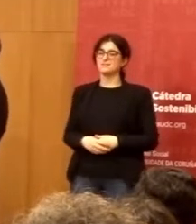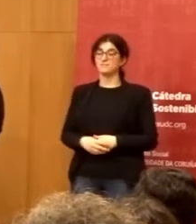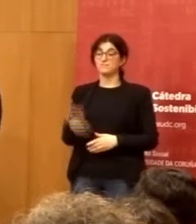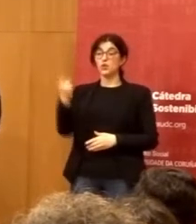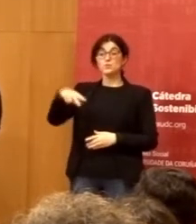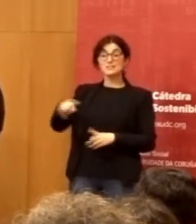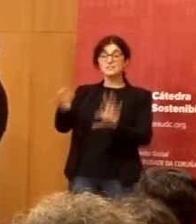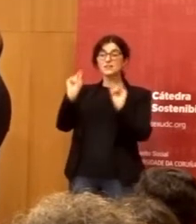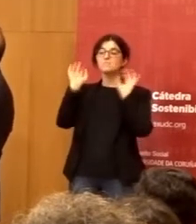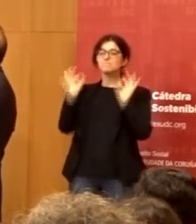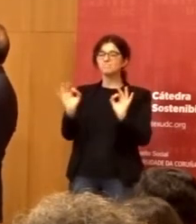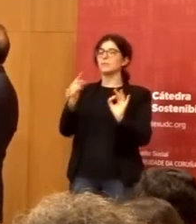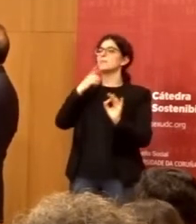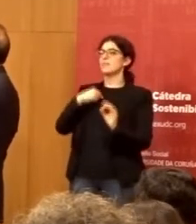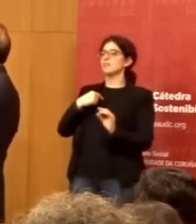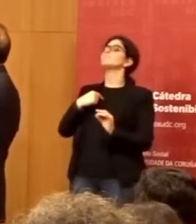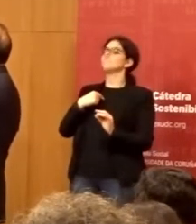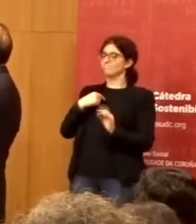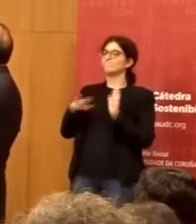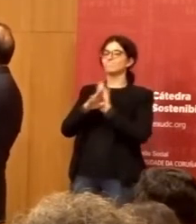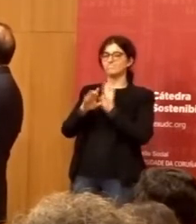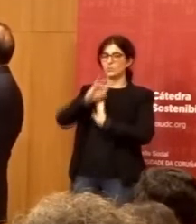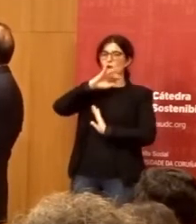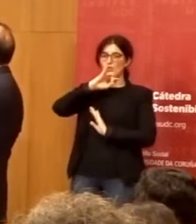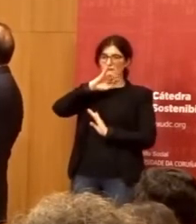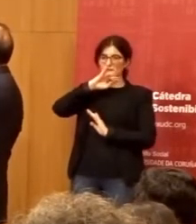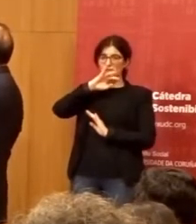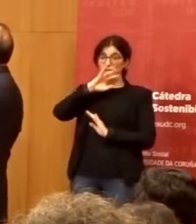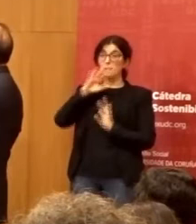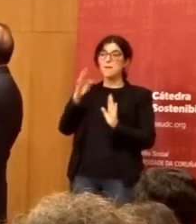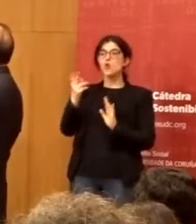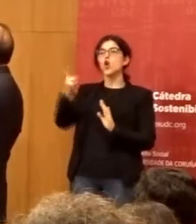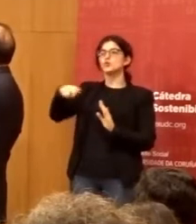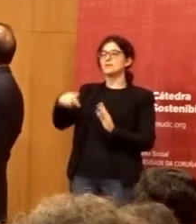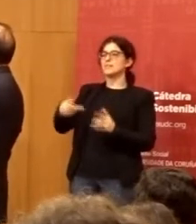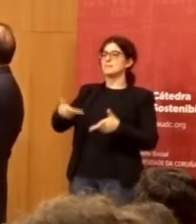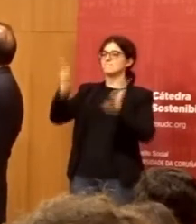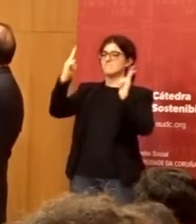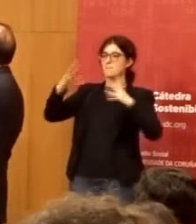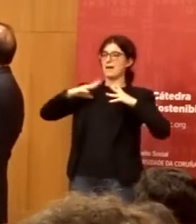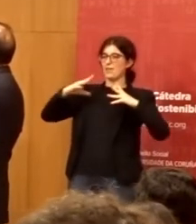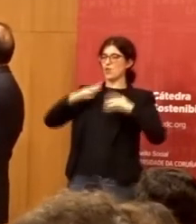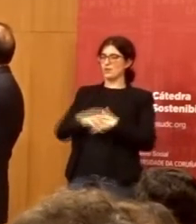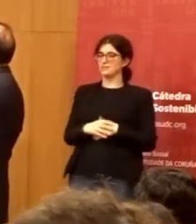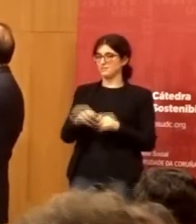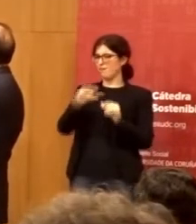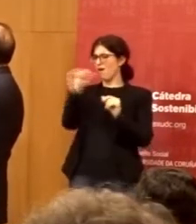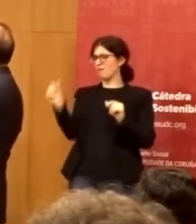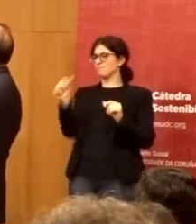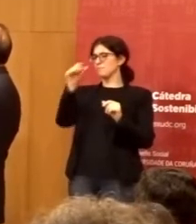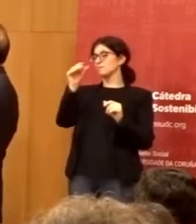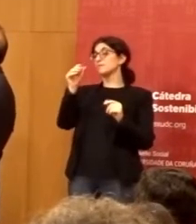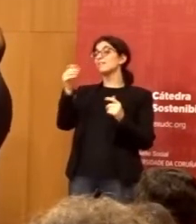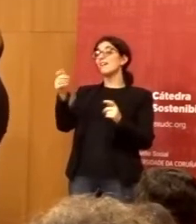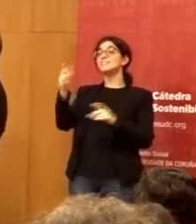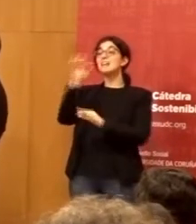los 2 meses de contrato y me dicen que están súper contentos conmigo, pero que me dan 2 meses de vacaciones, el verano completo, y que en septiembre se